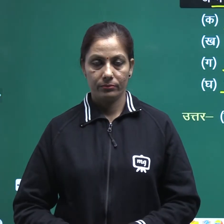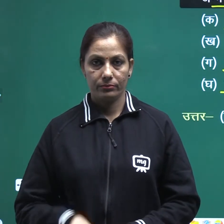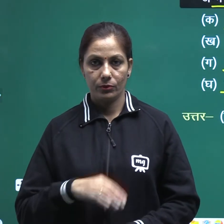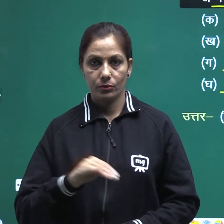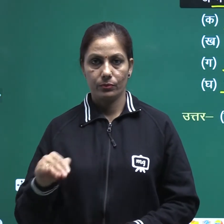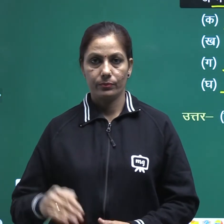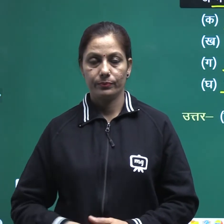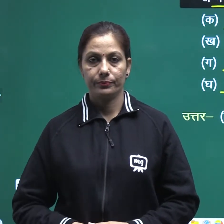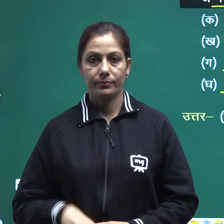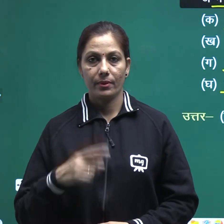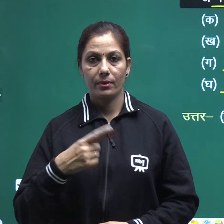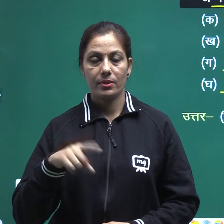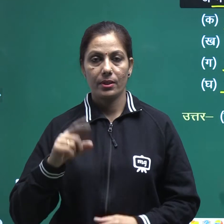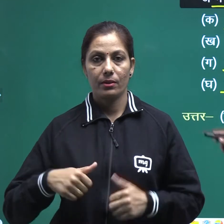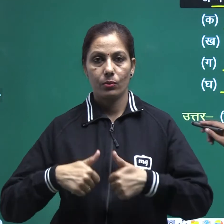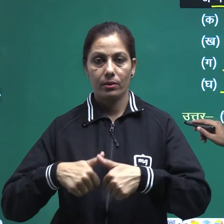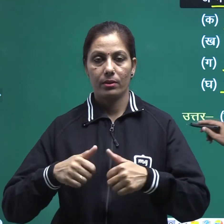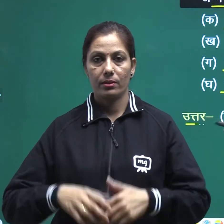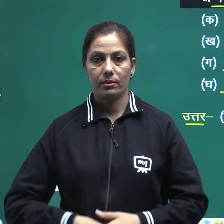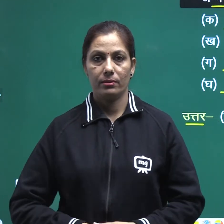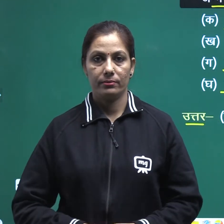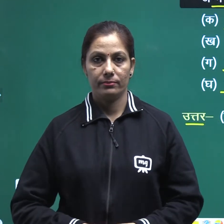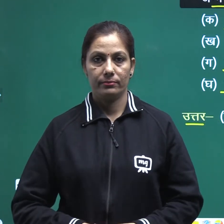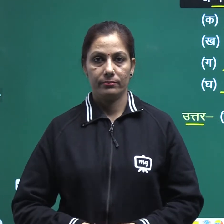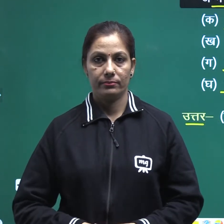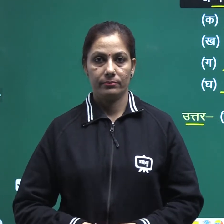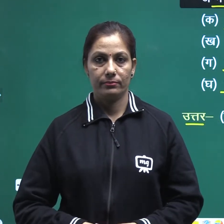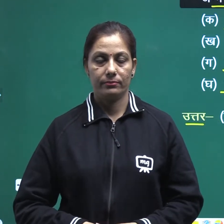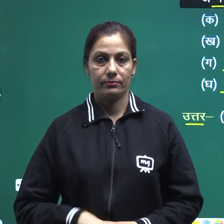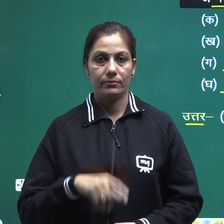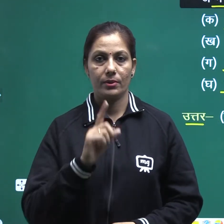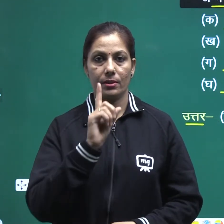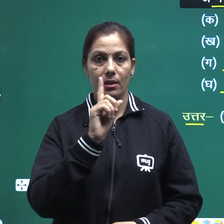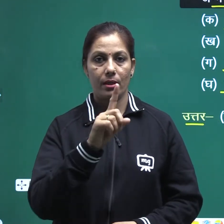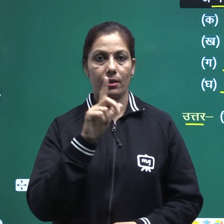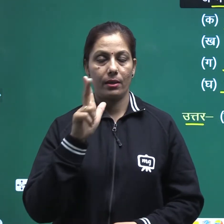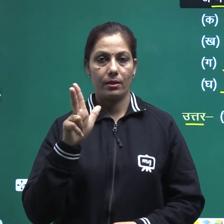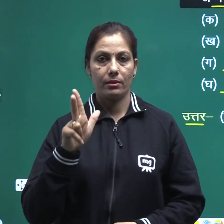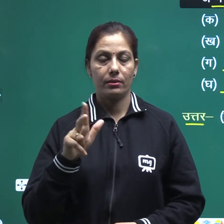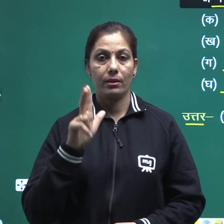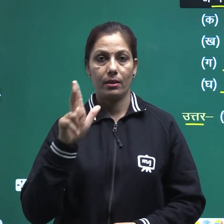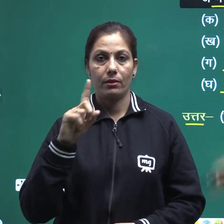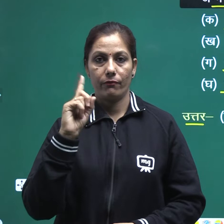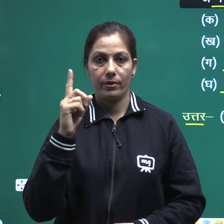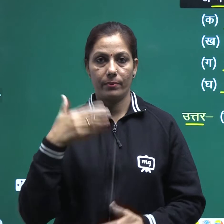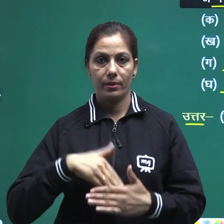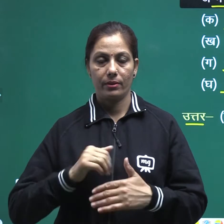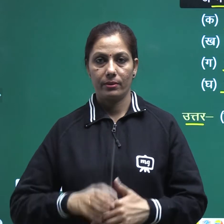बच्चों सही उत्तर है कि सन अट्ठारह सौ एक ऐसी में है